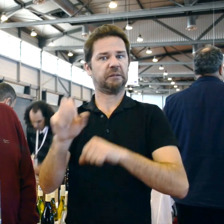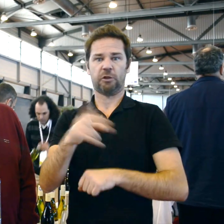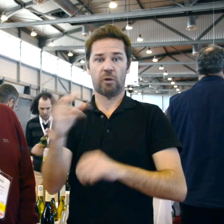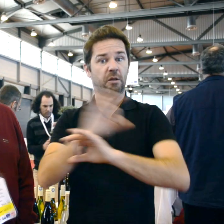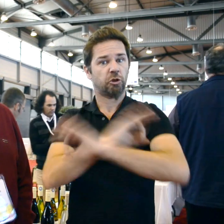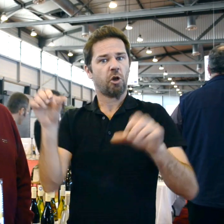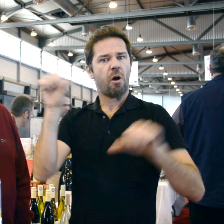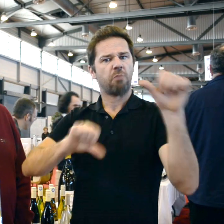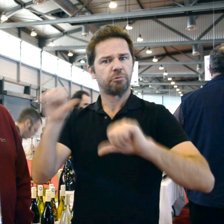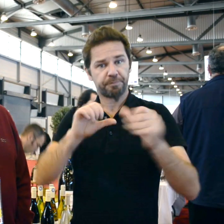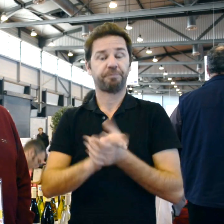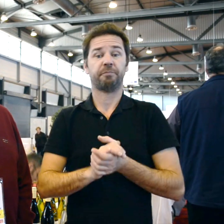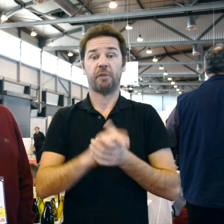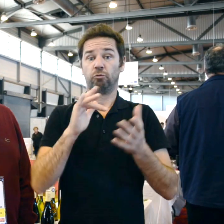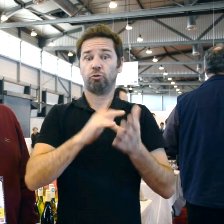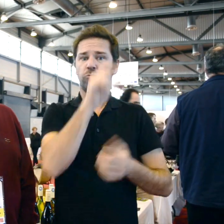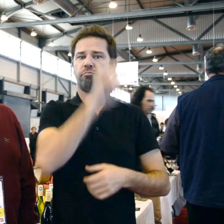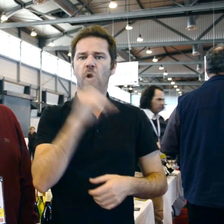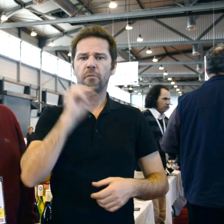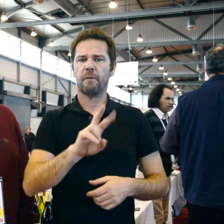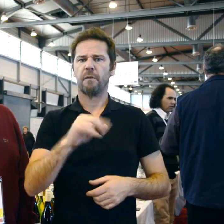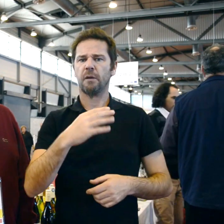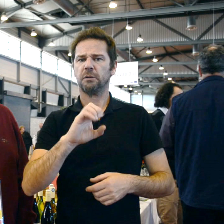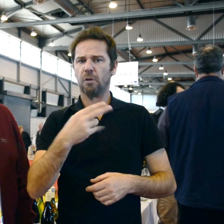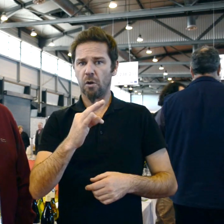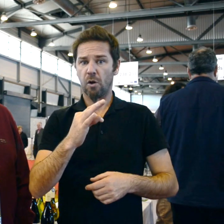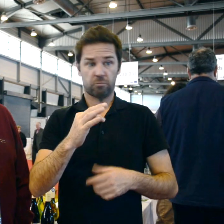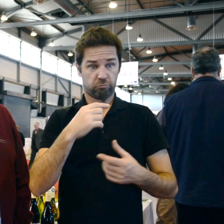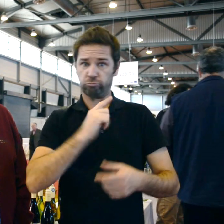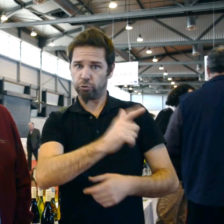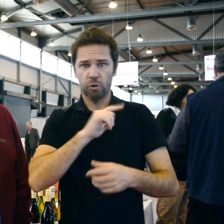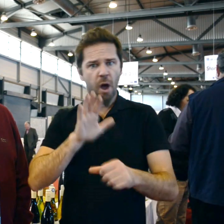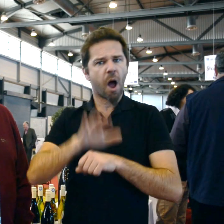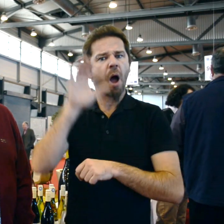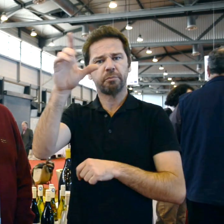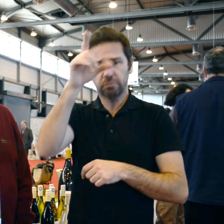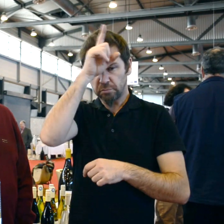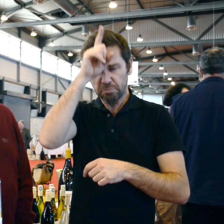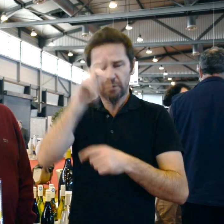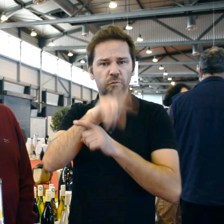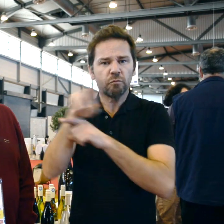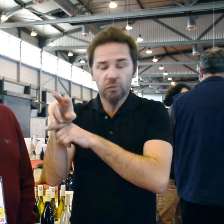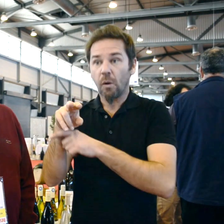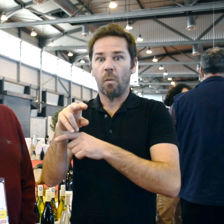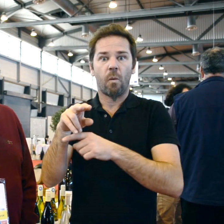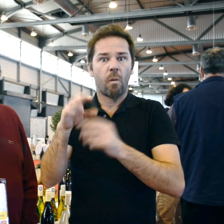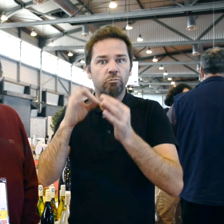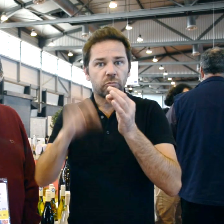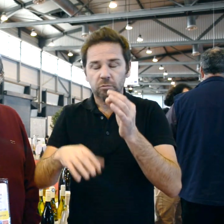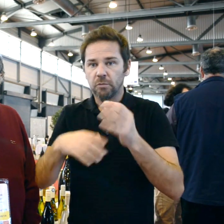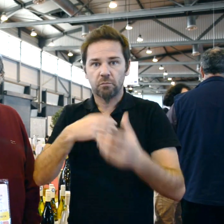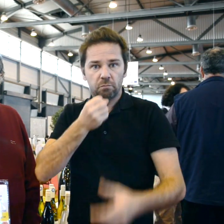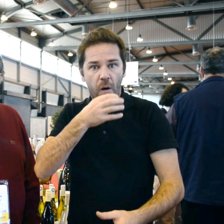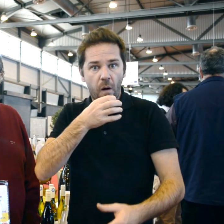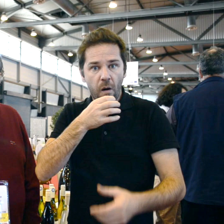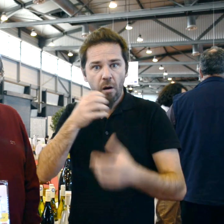Vincent qui travaille avec moi pendant les vendanges pour voir les résultats. Et là on a eu la grosse surprise de